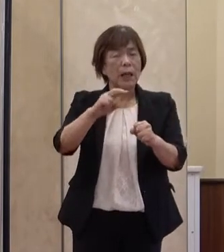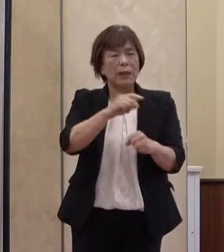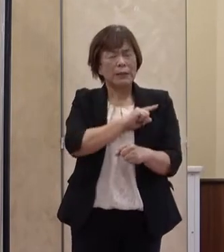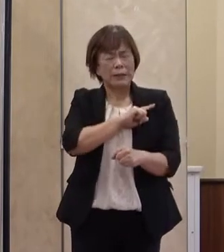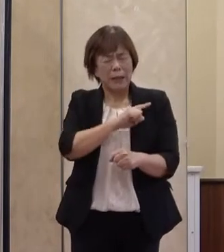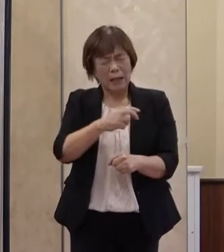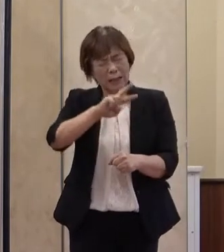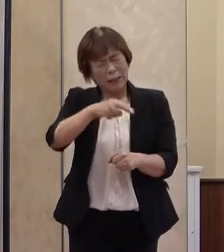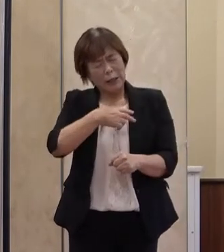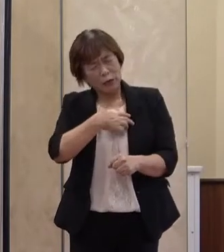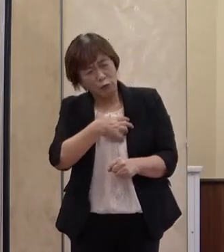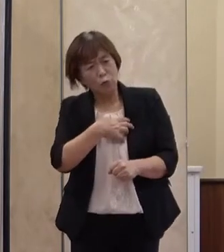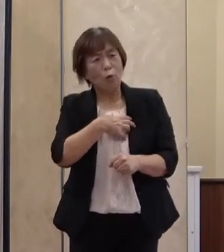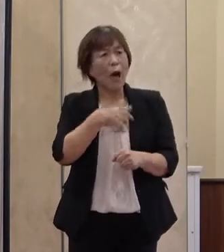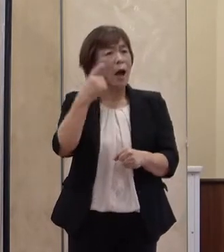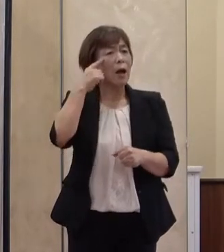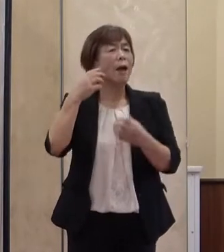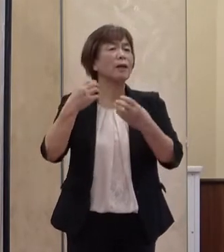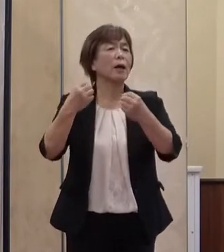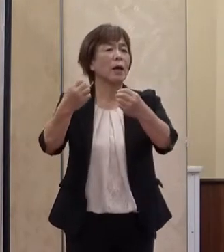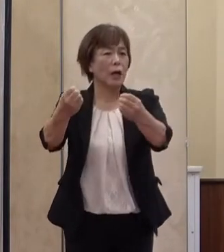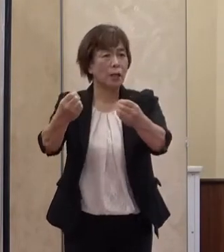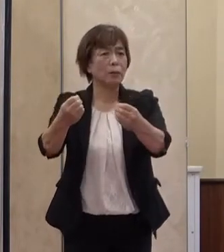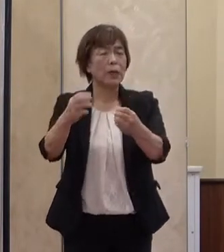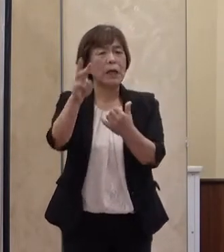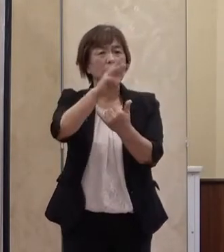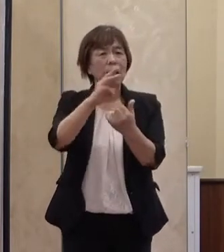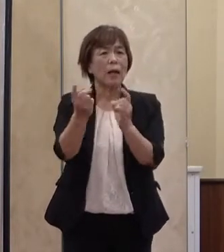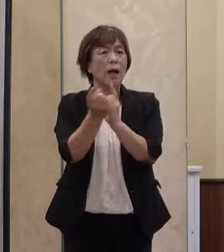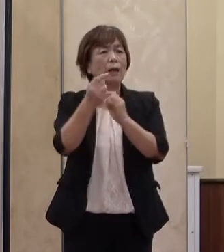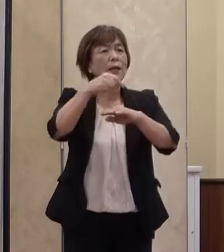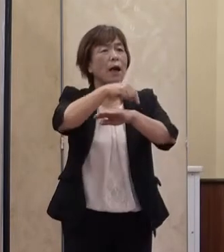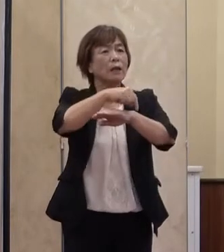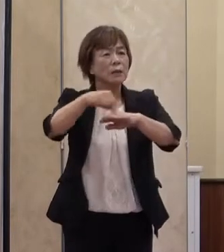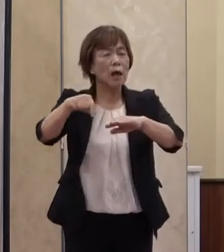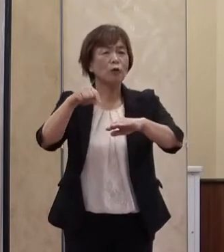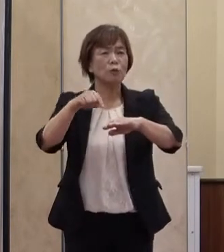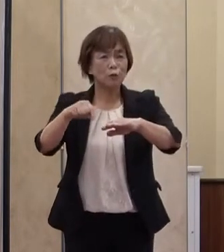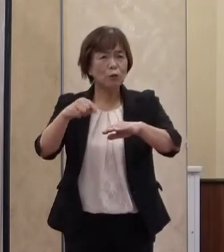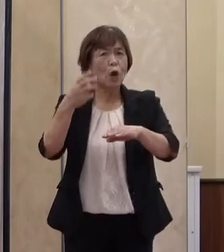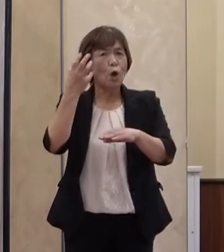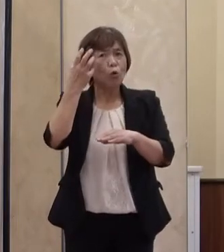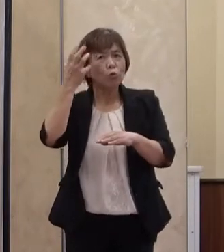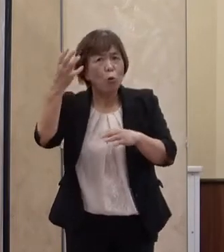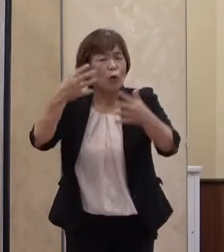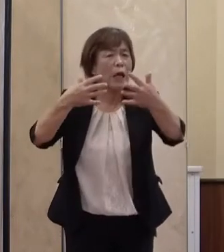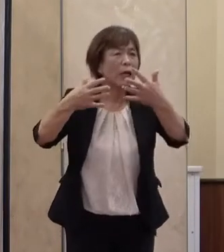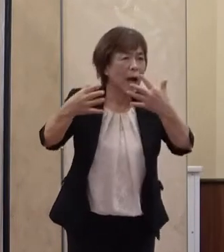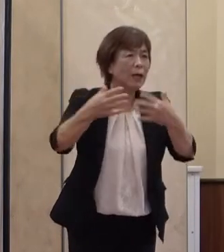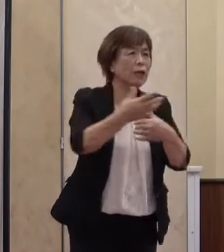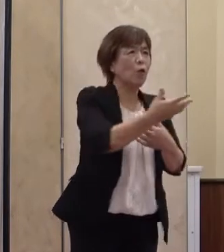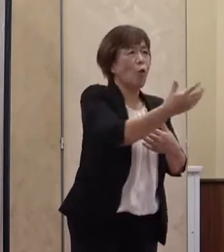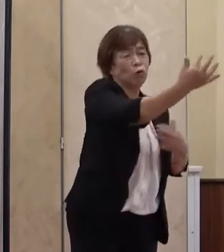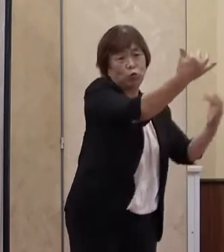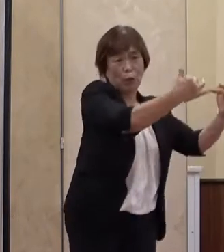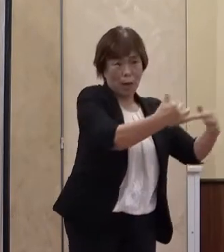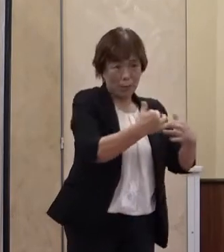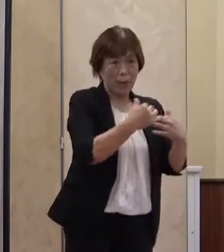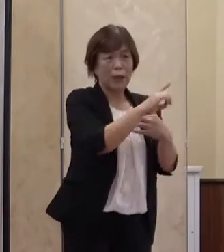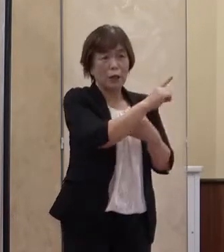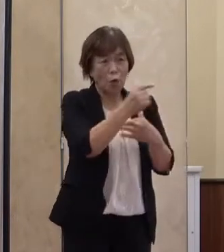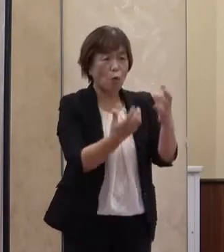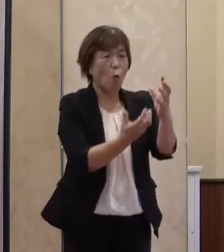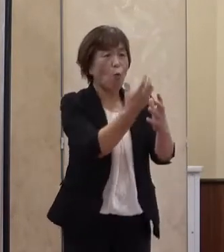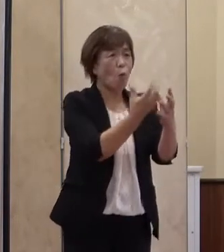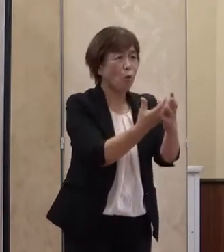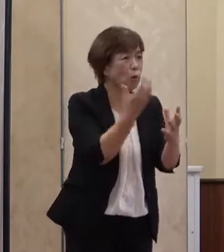ら今着実に進めている。で、災害対策っていうのはこれは想定外 の津波であったり、まあ、何が起きるかこれはもう